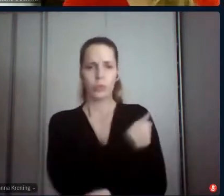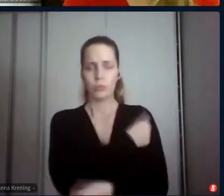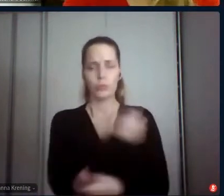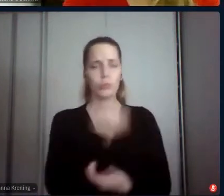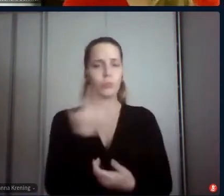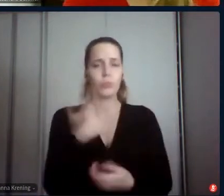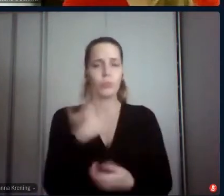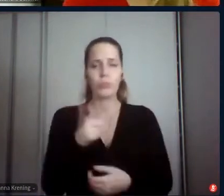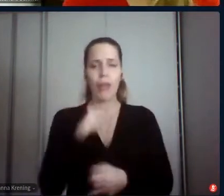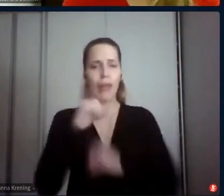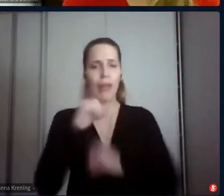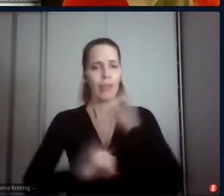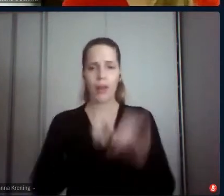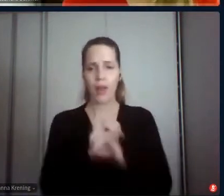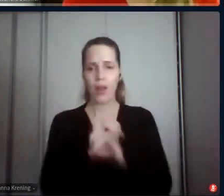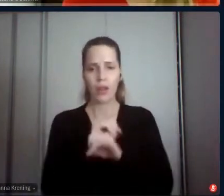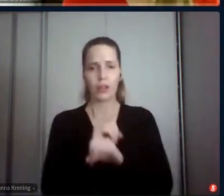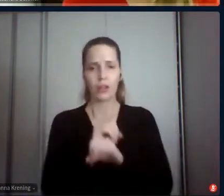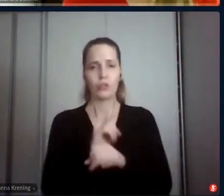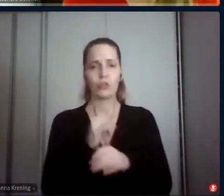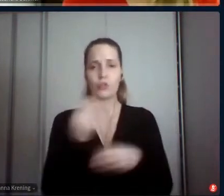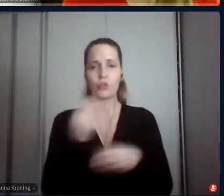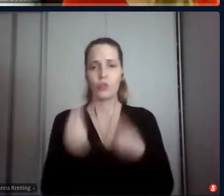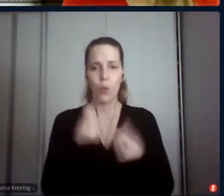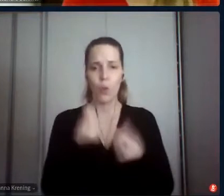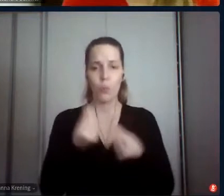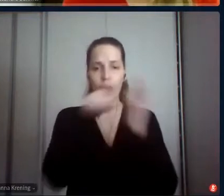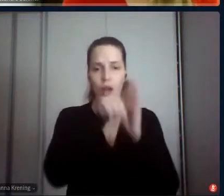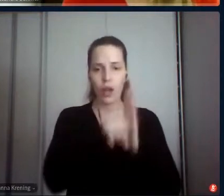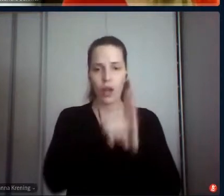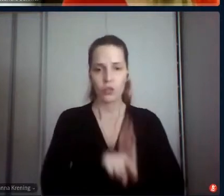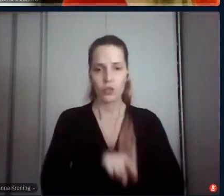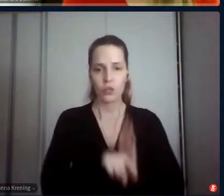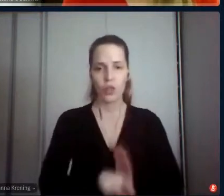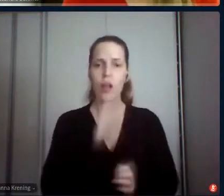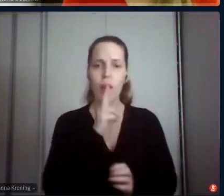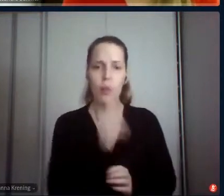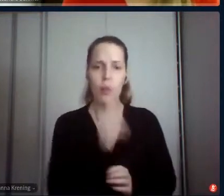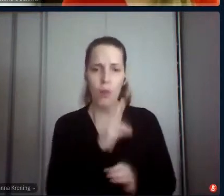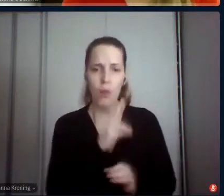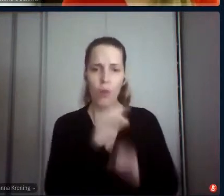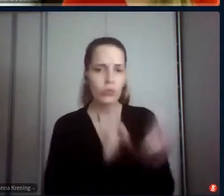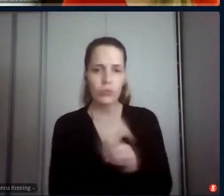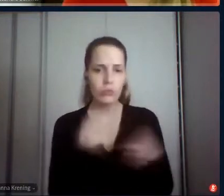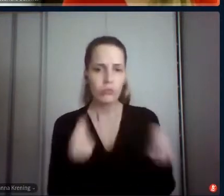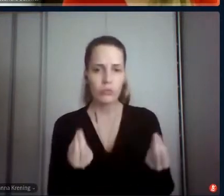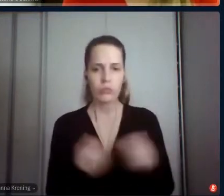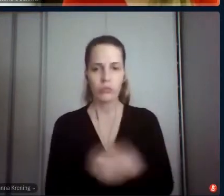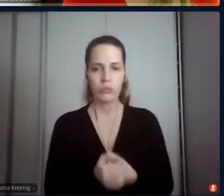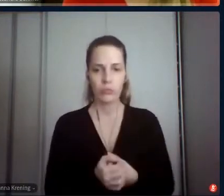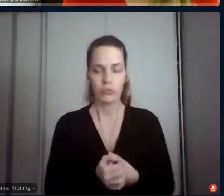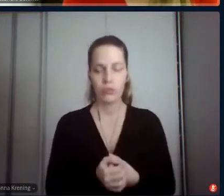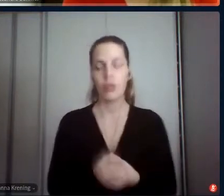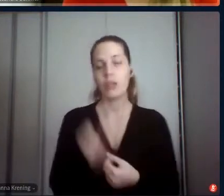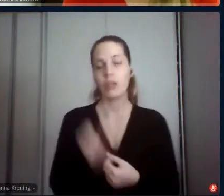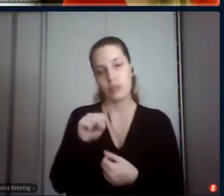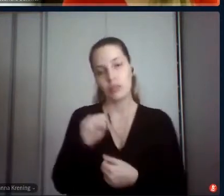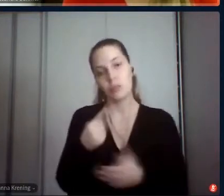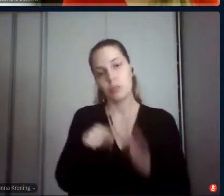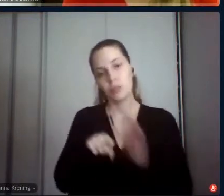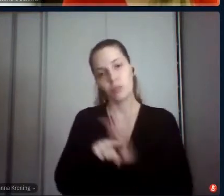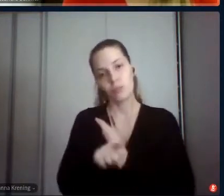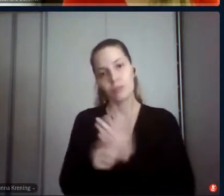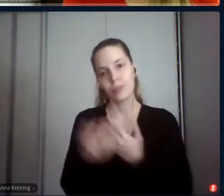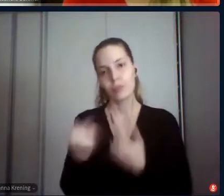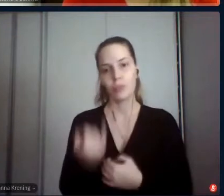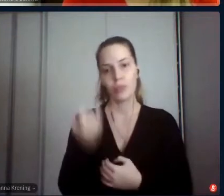online? É a pergunta que a pessoa está fazendo. Essa é uma das perguntas. Realmente, a gente não tem